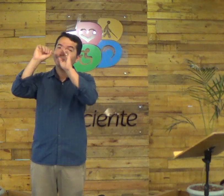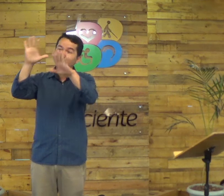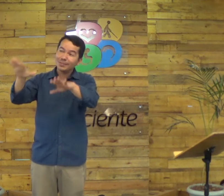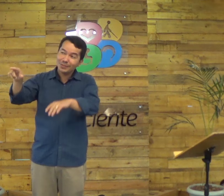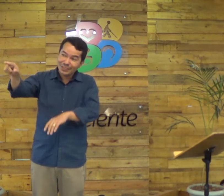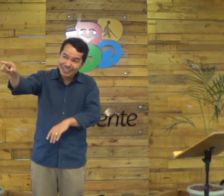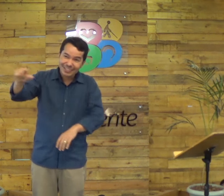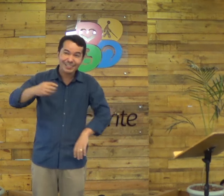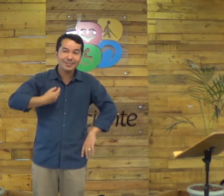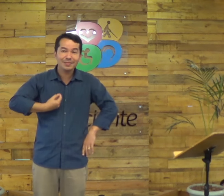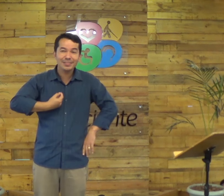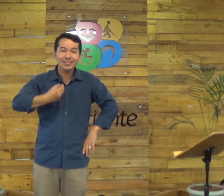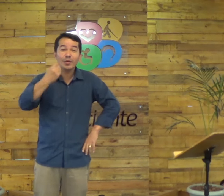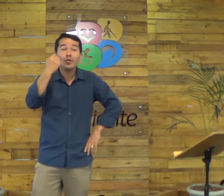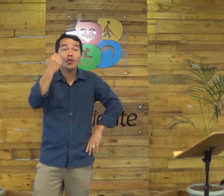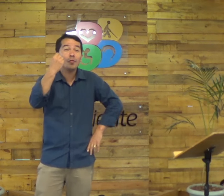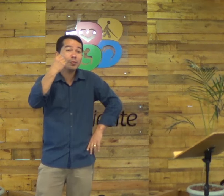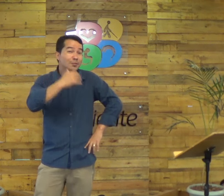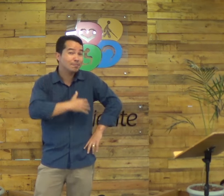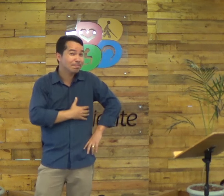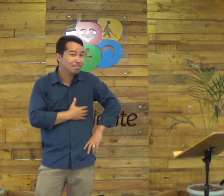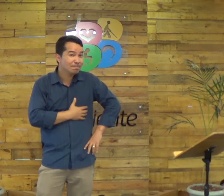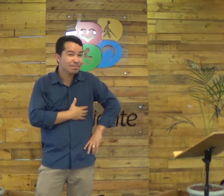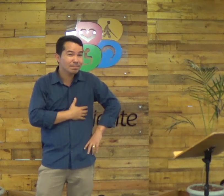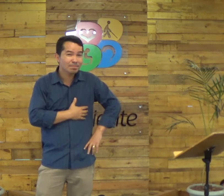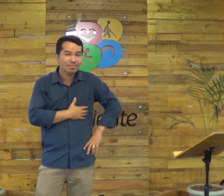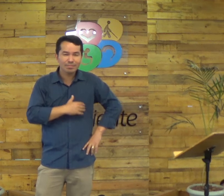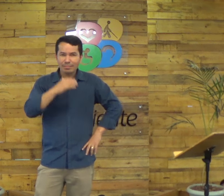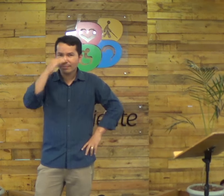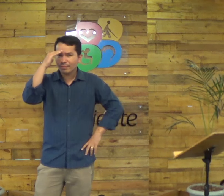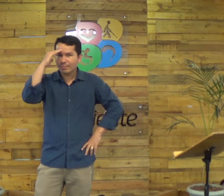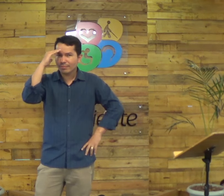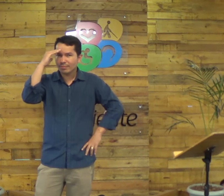Deus está abençoado, como que Deus tem abençoado a vida dele?